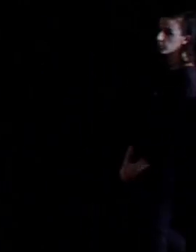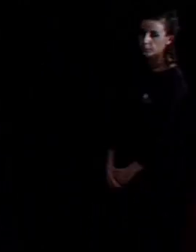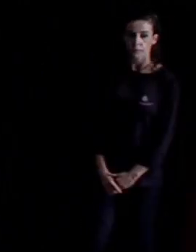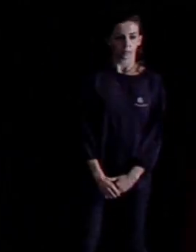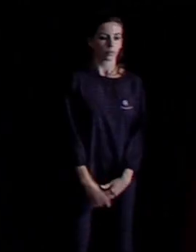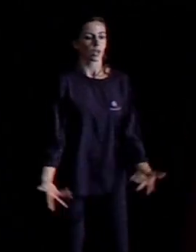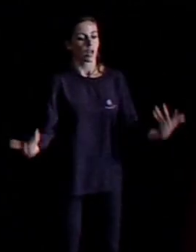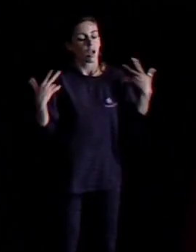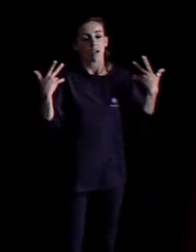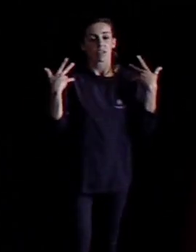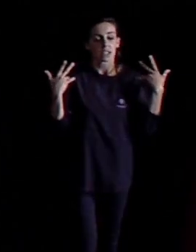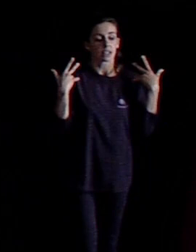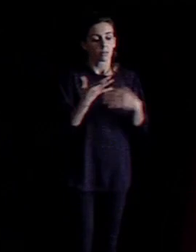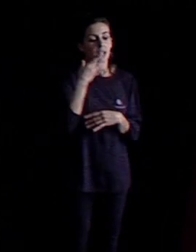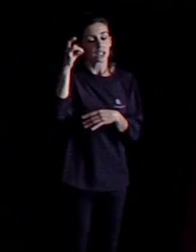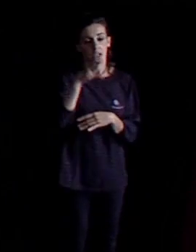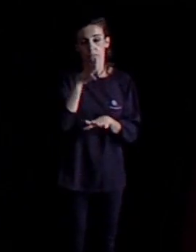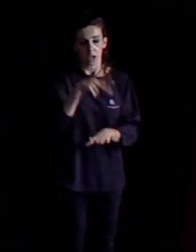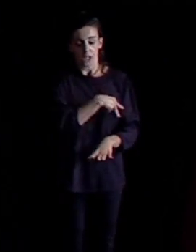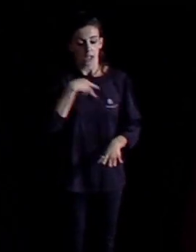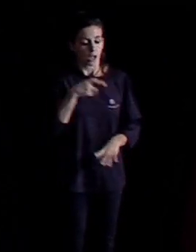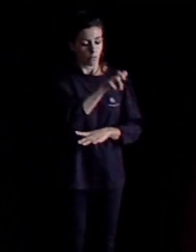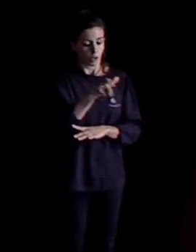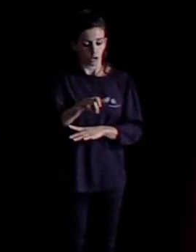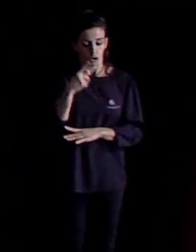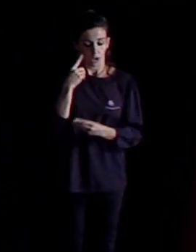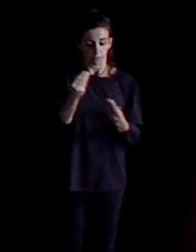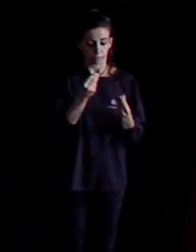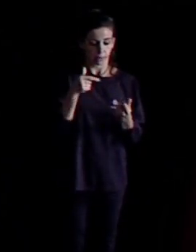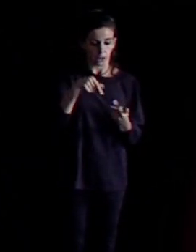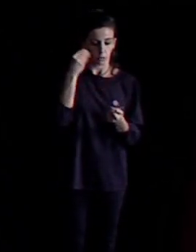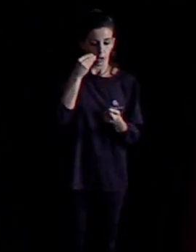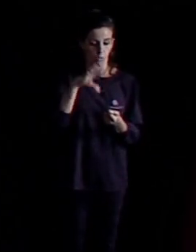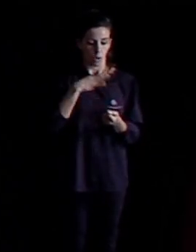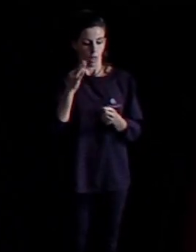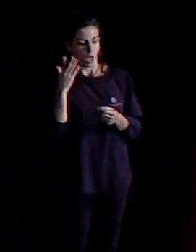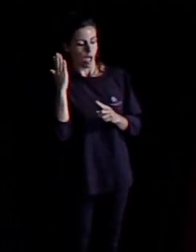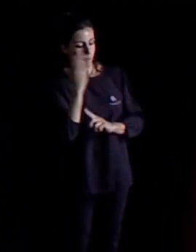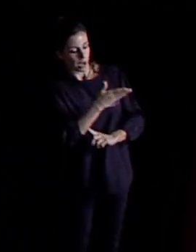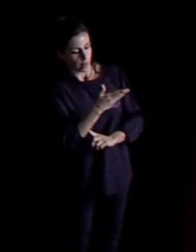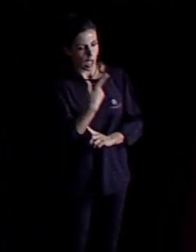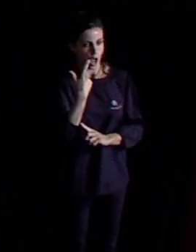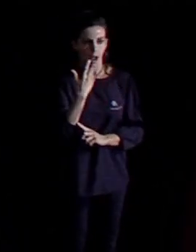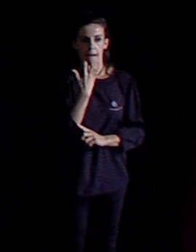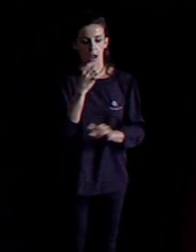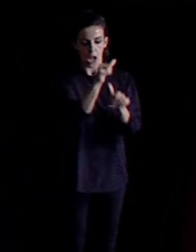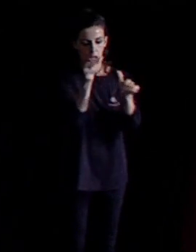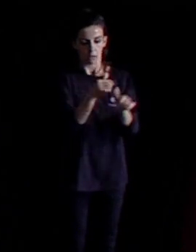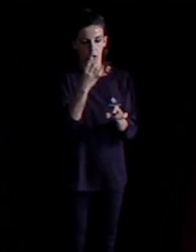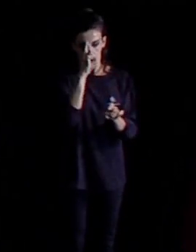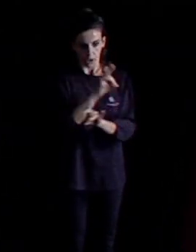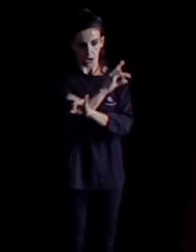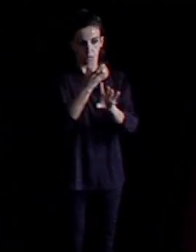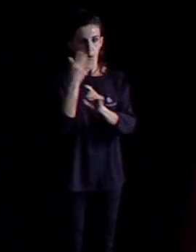Pues generalmente las personas que ellos perciben como amenazantes. Pues bueno, hay ejemplos muy claros. Los inmigrantes,